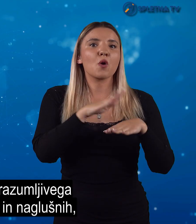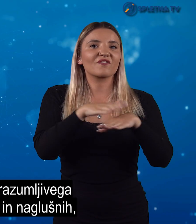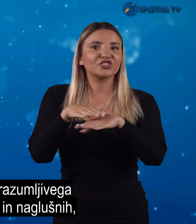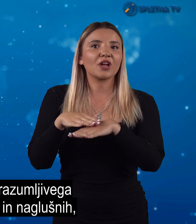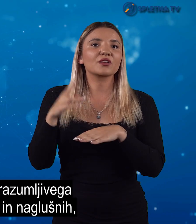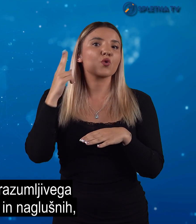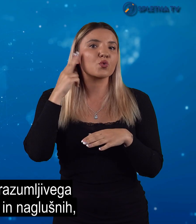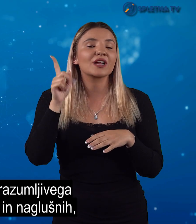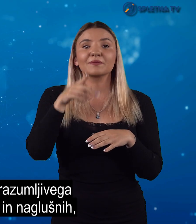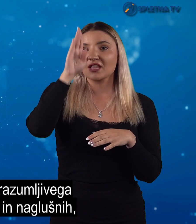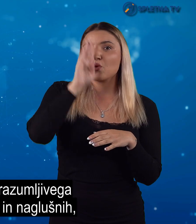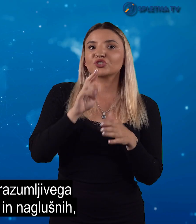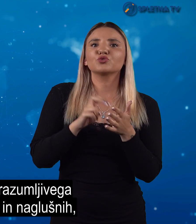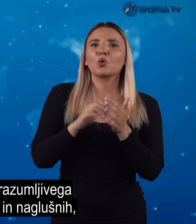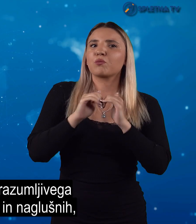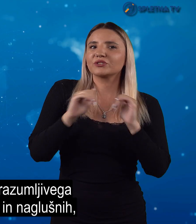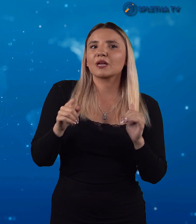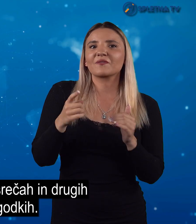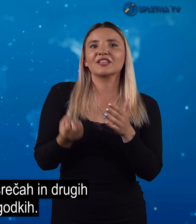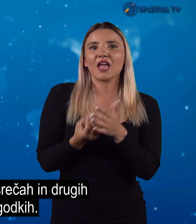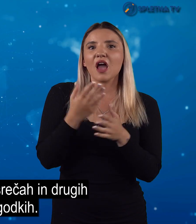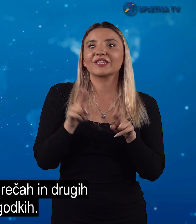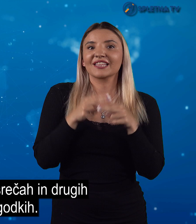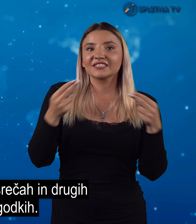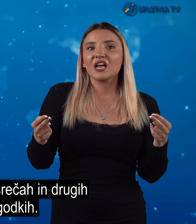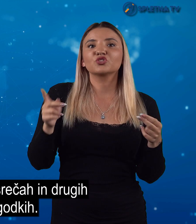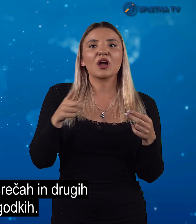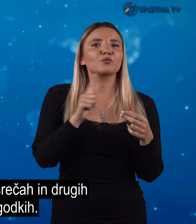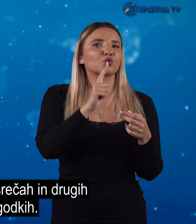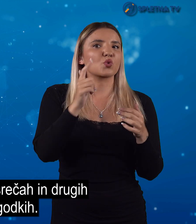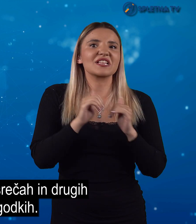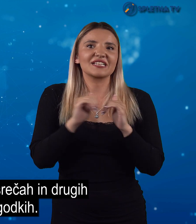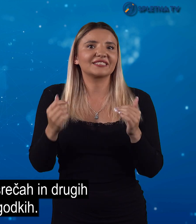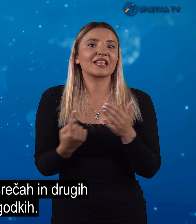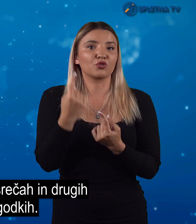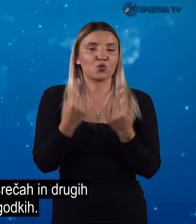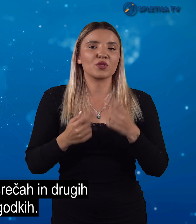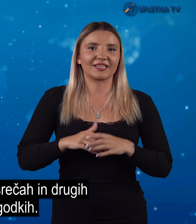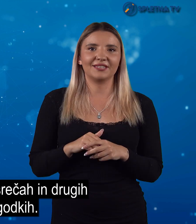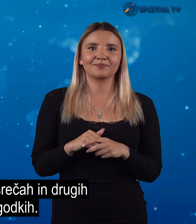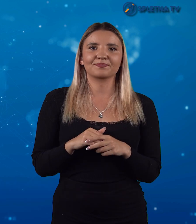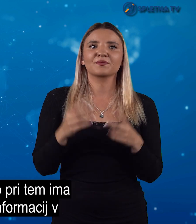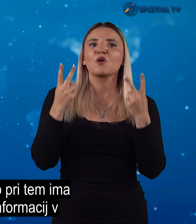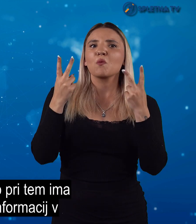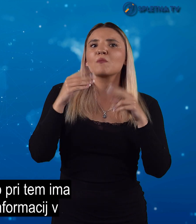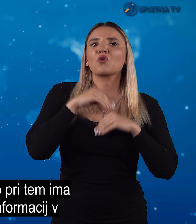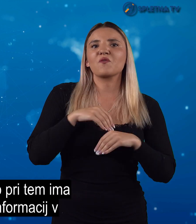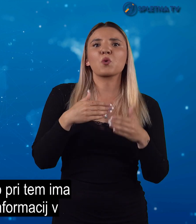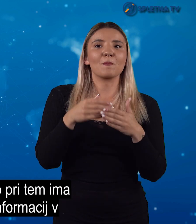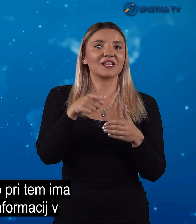razumljivega obveščanja gluhih in naglušnih, zlasti v naravnih nesrečah in drugih izrednih dogodkih. Pomembno